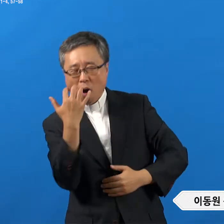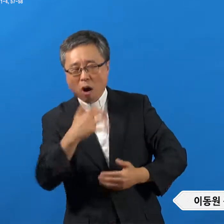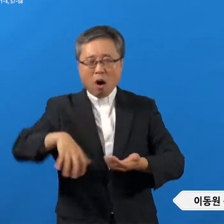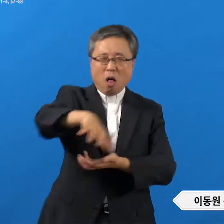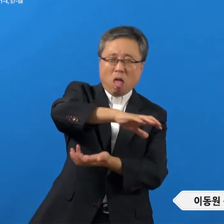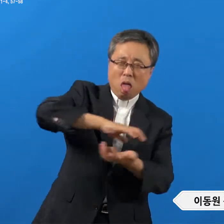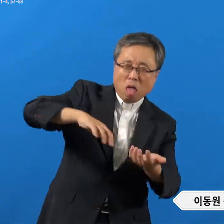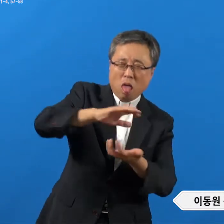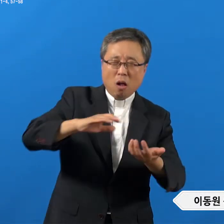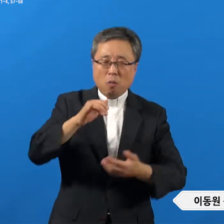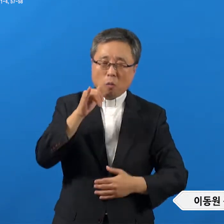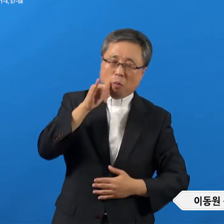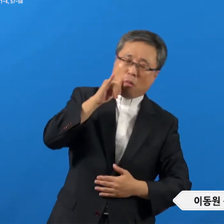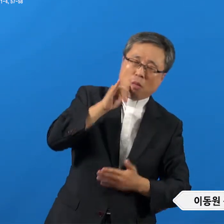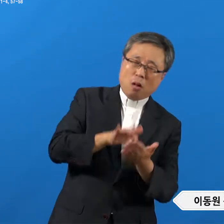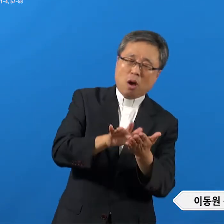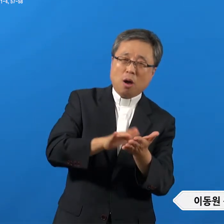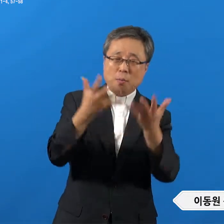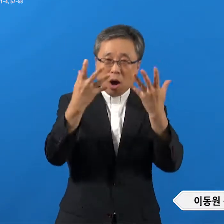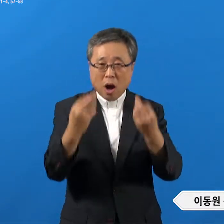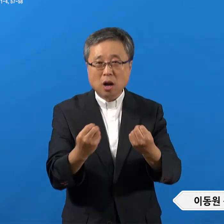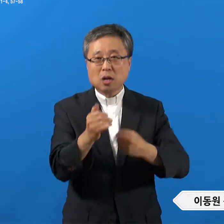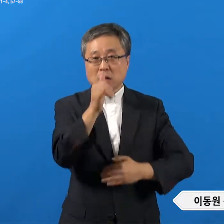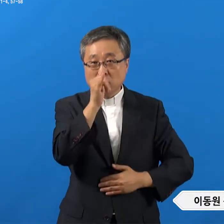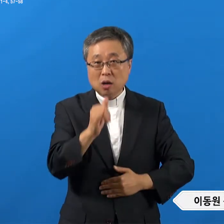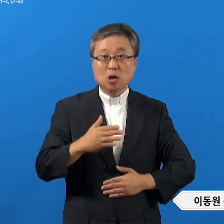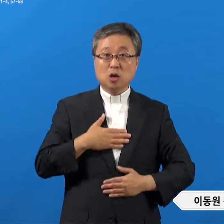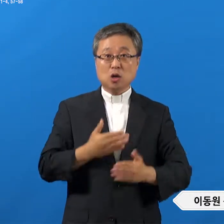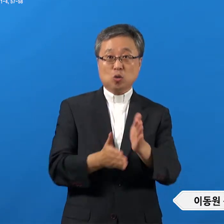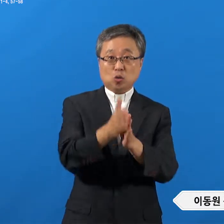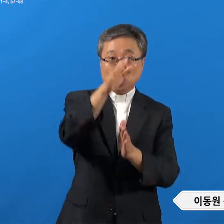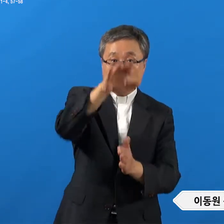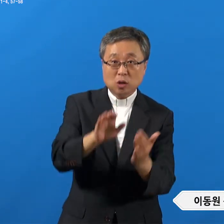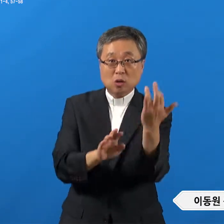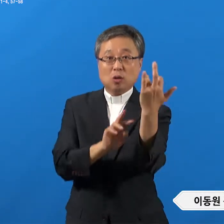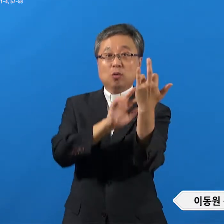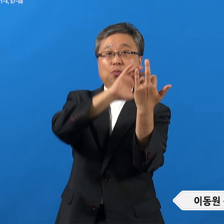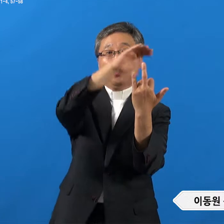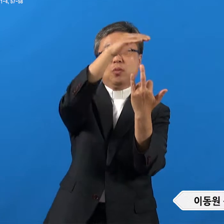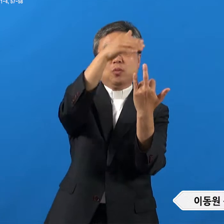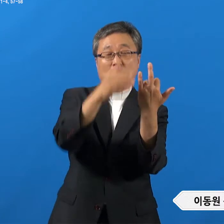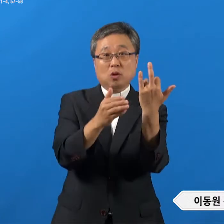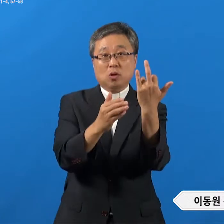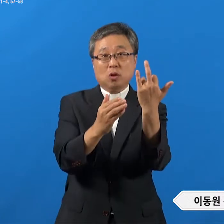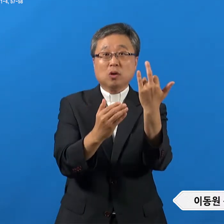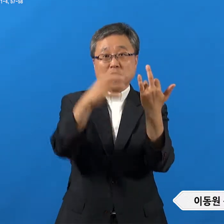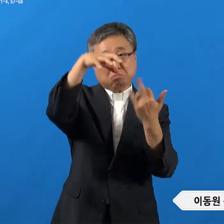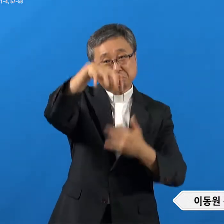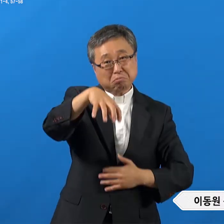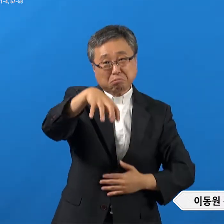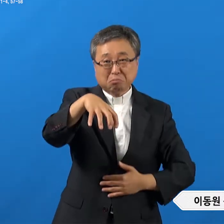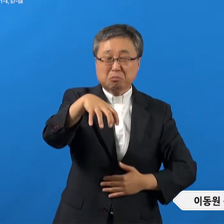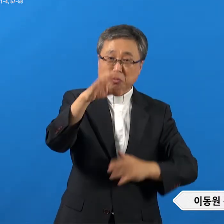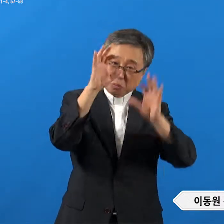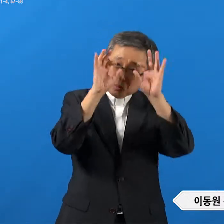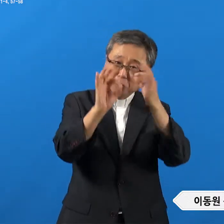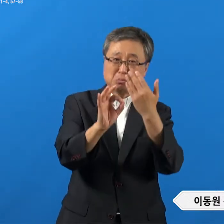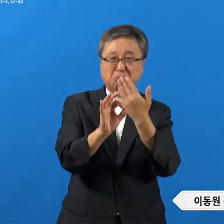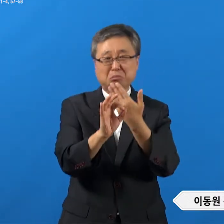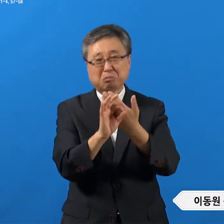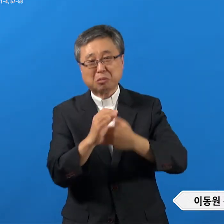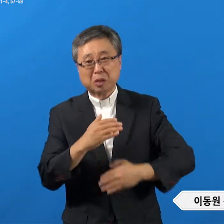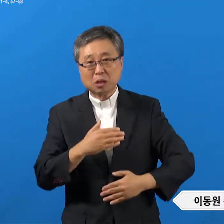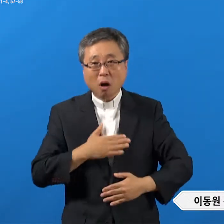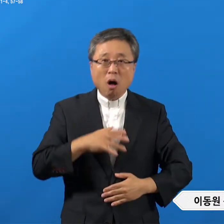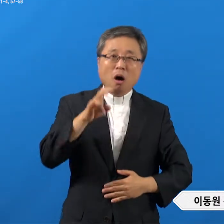동성애, 마약이 넘쳐나고 있었고 이 도시의 높은 언덕 사원에서는 사원이라고 하지만 사원을